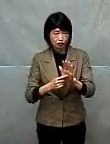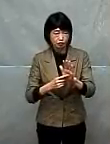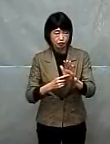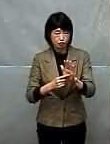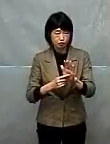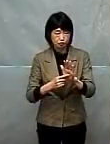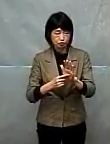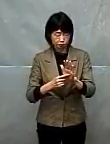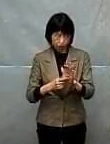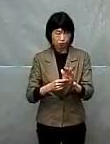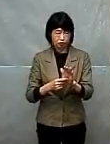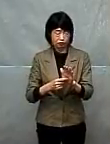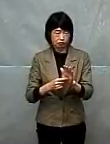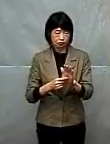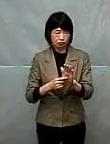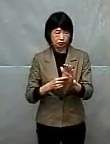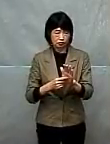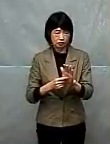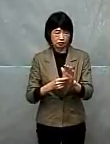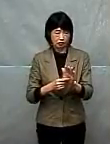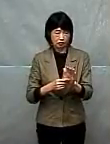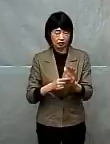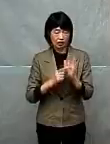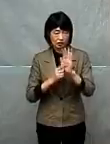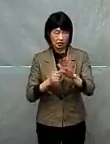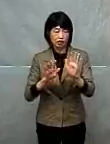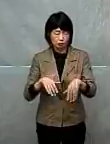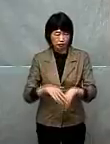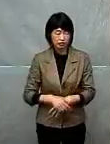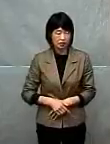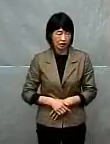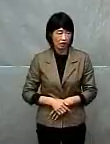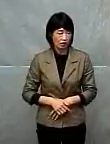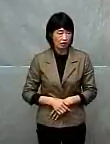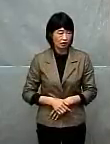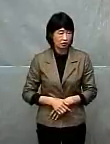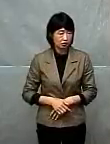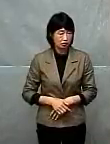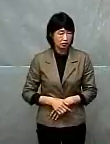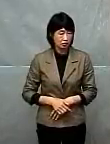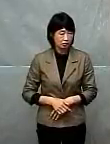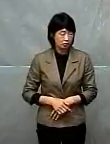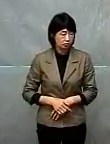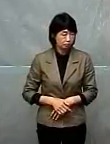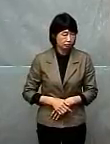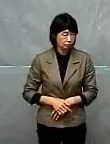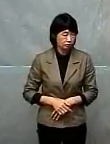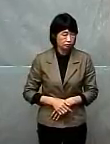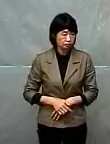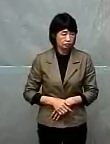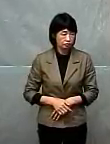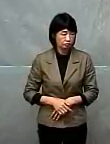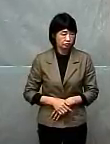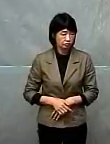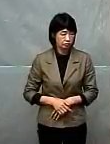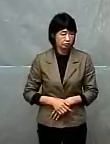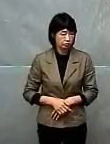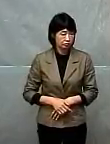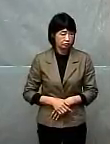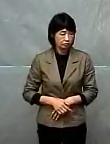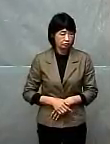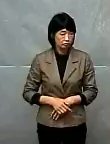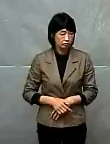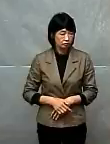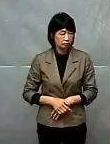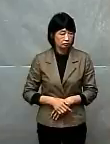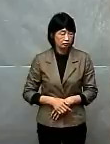候補を表明されました。 はい、 09年のですね人選の際にはですね 退